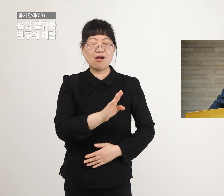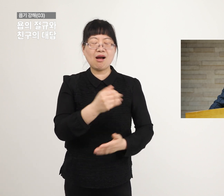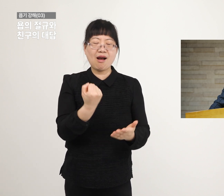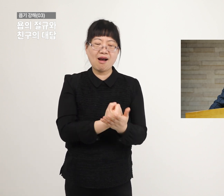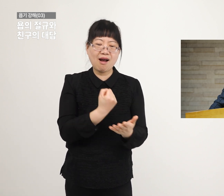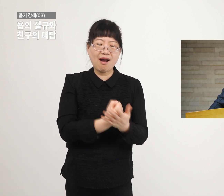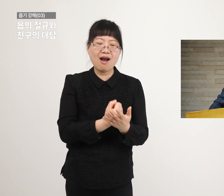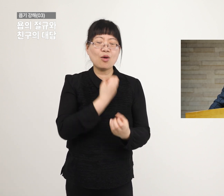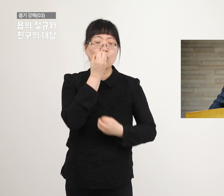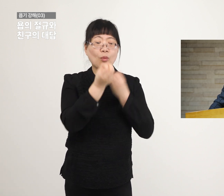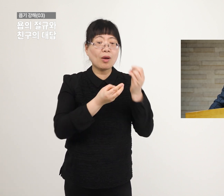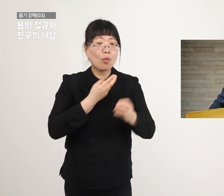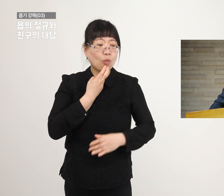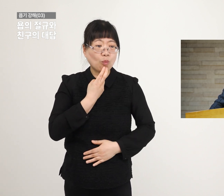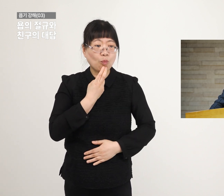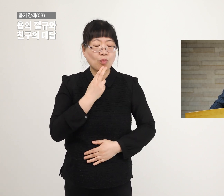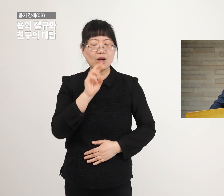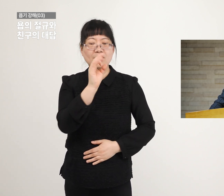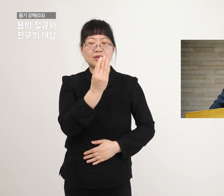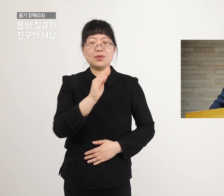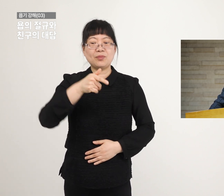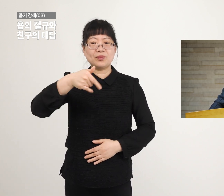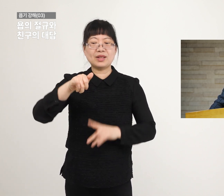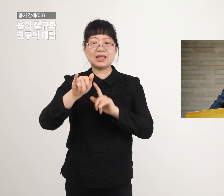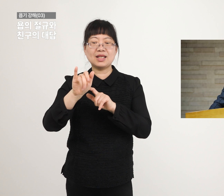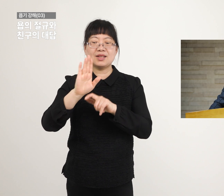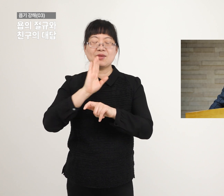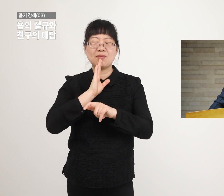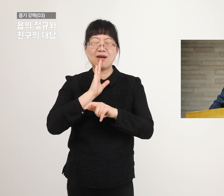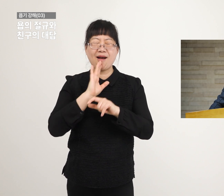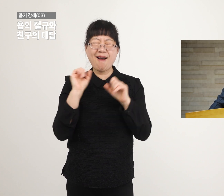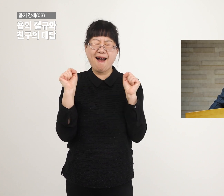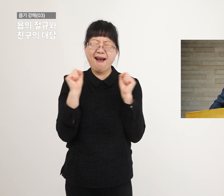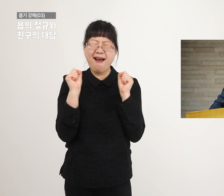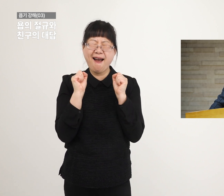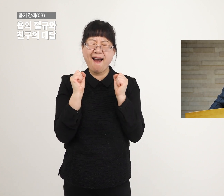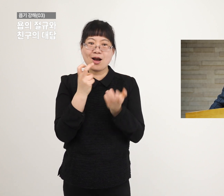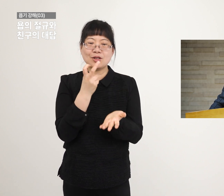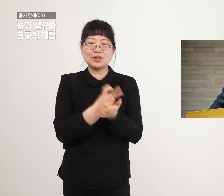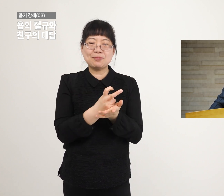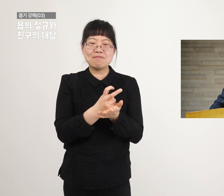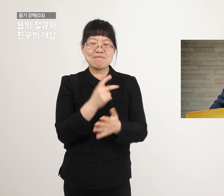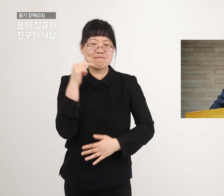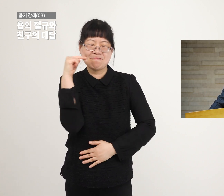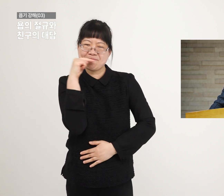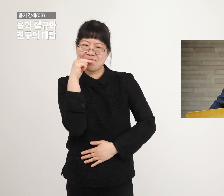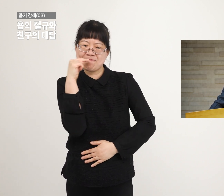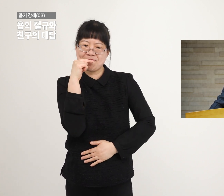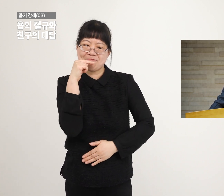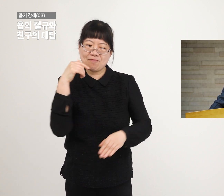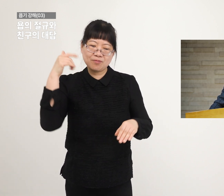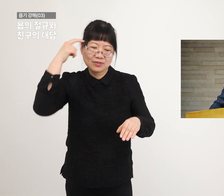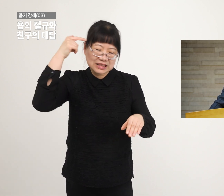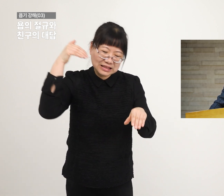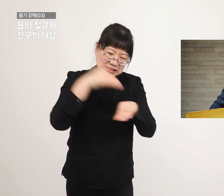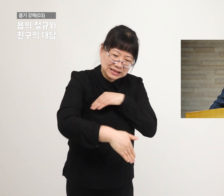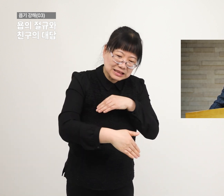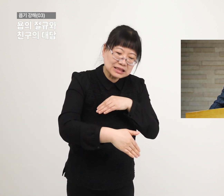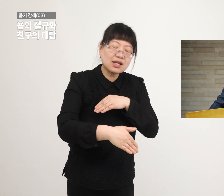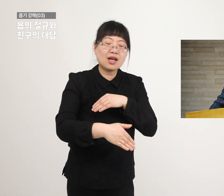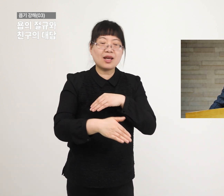없었다면 이 욥기는 아주 차가운 율법주의의 냉혹한 교과서가 되고